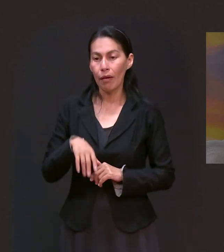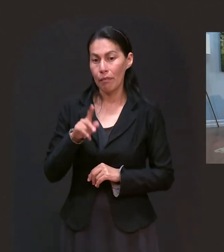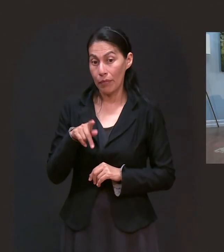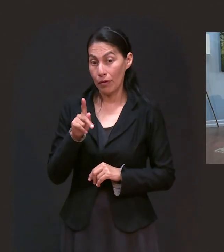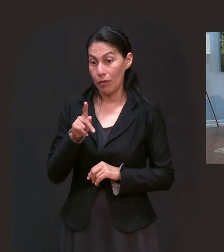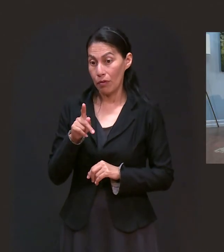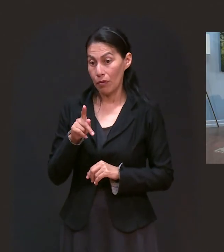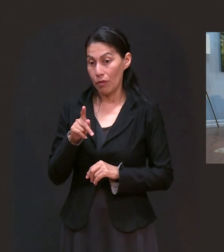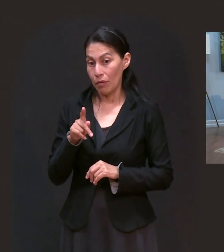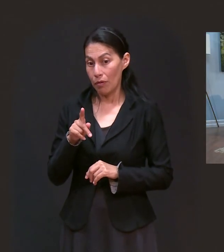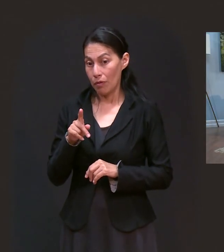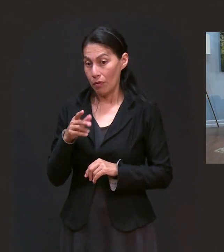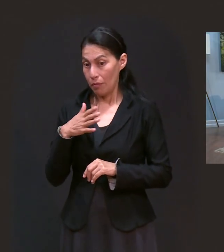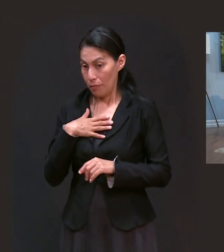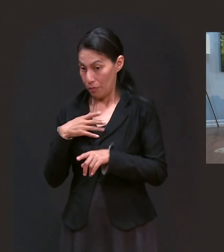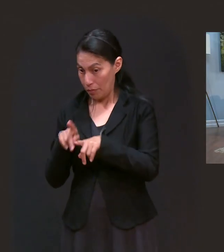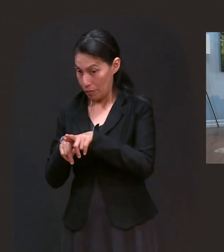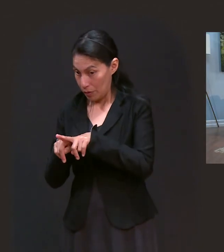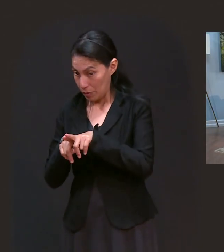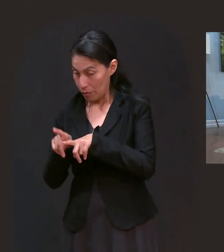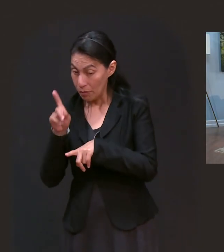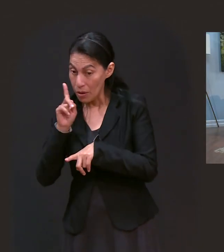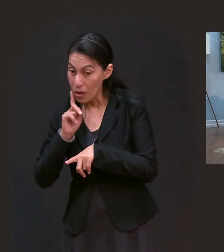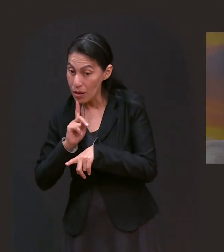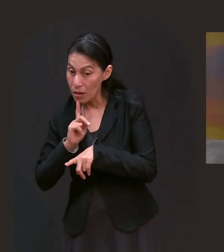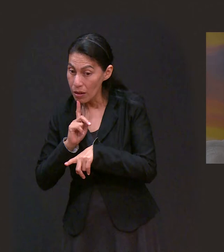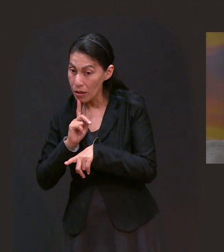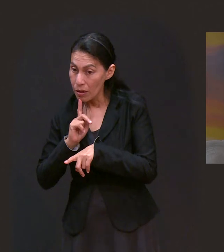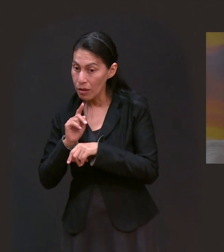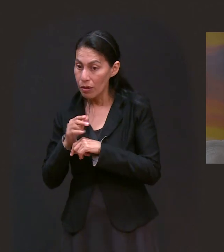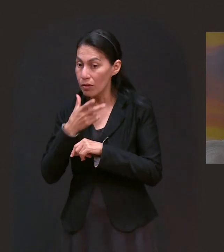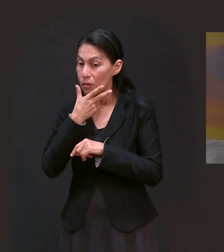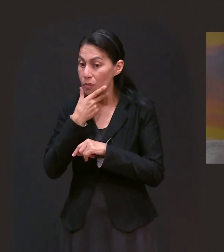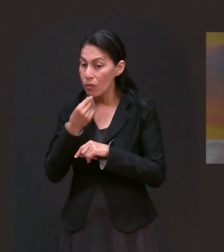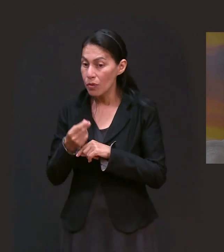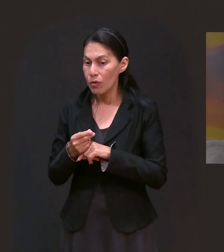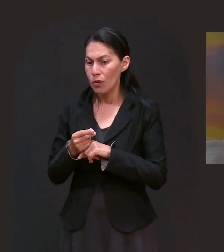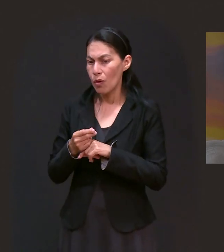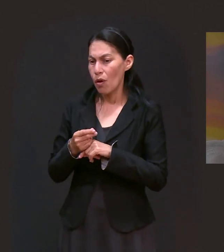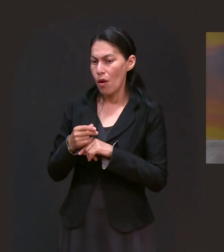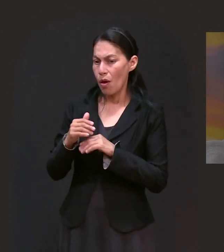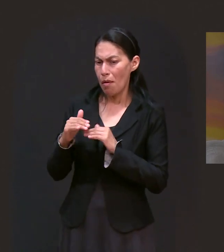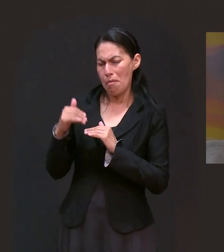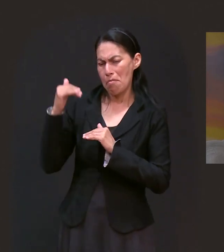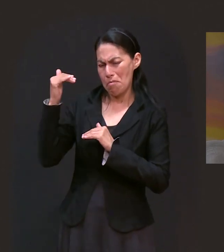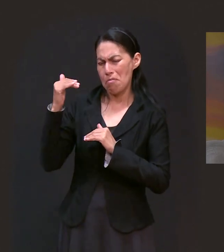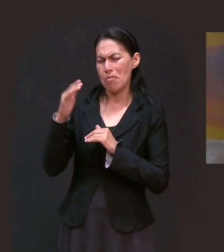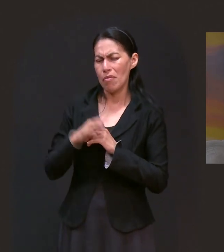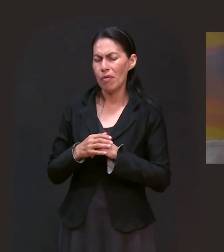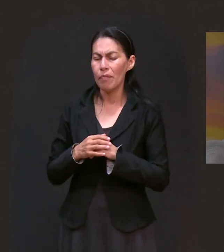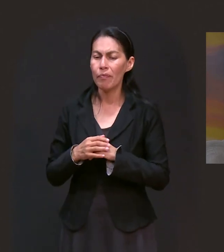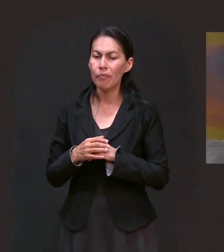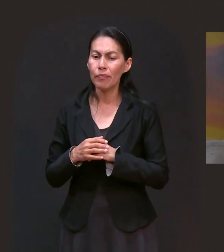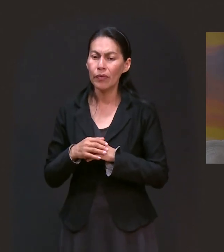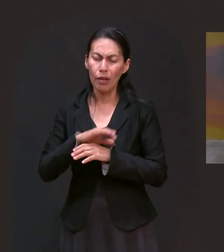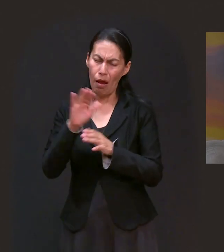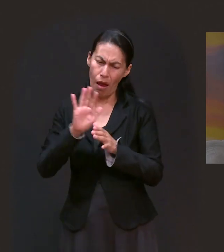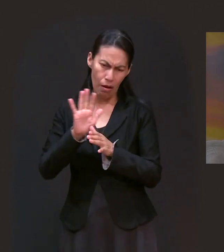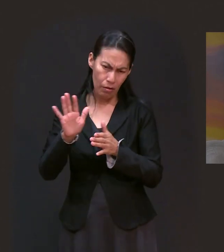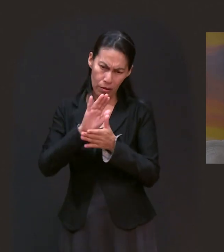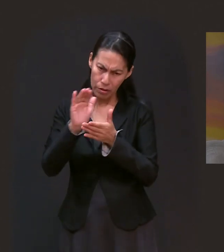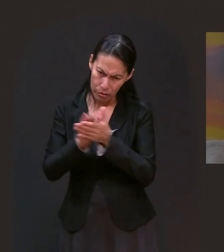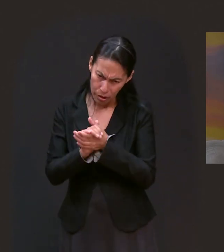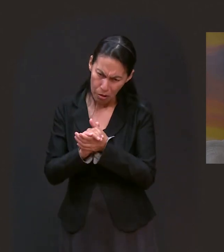pero pero creo que ella como el mayor dios le dio también sabiduría el primogénito ella ya se había casado